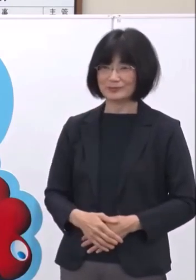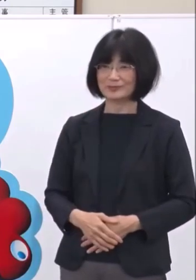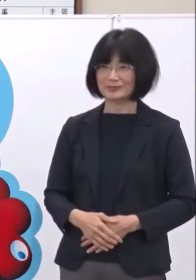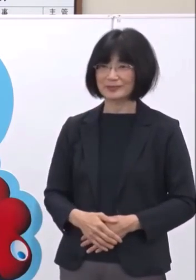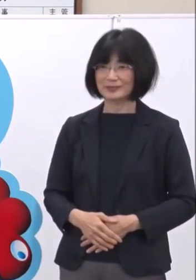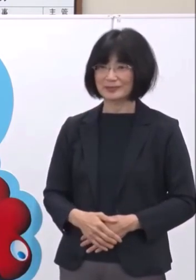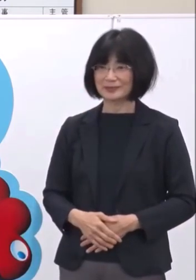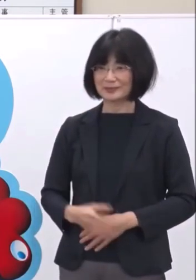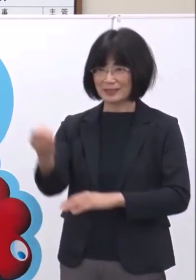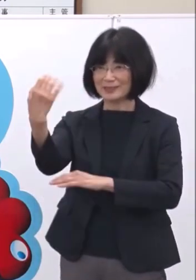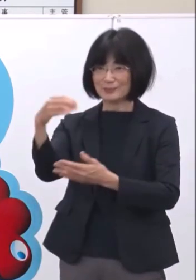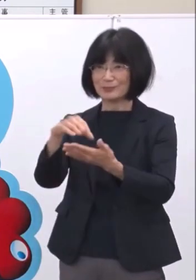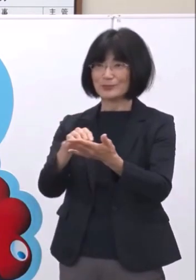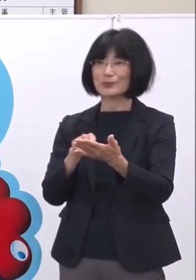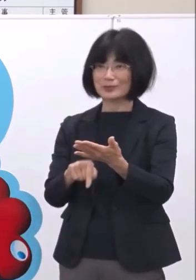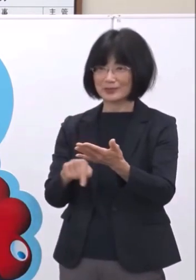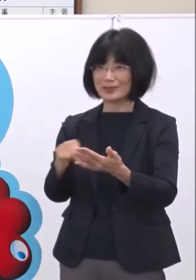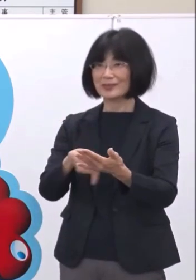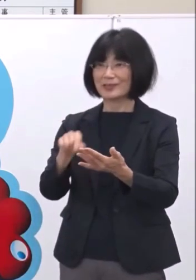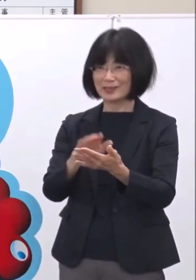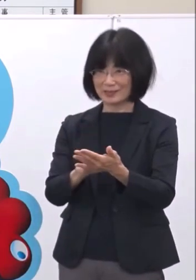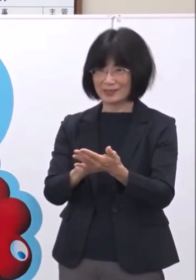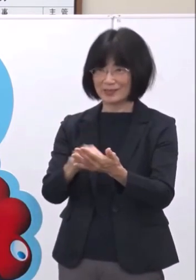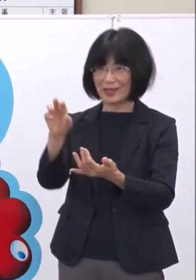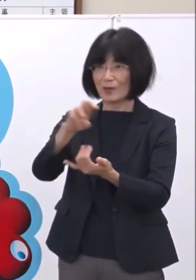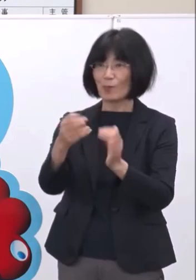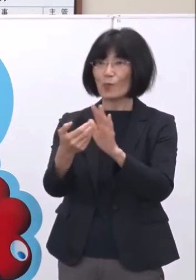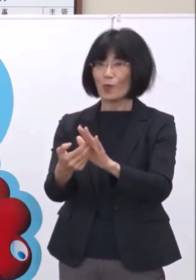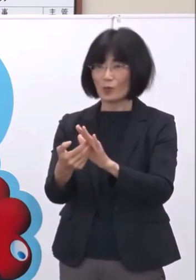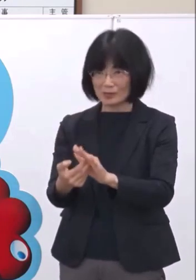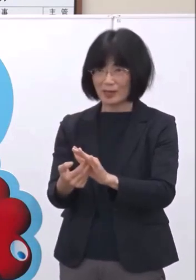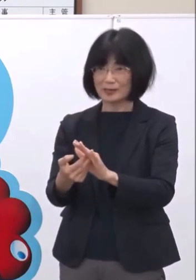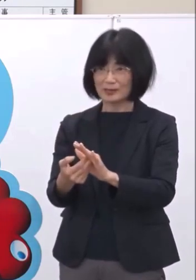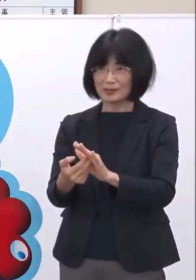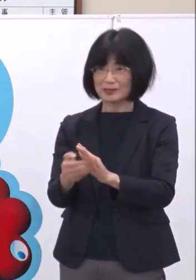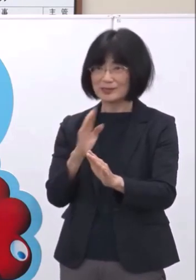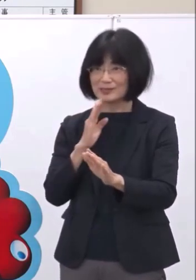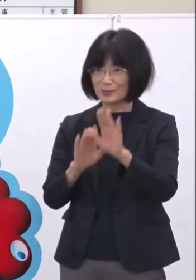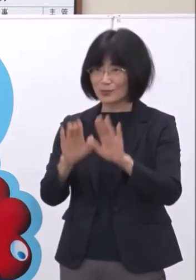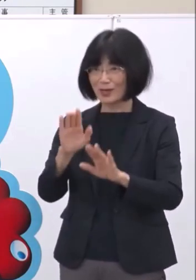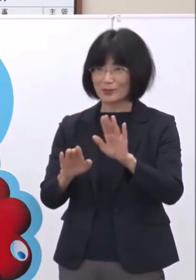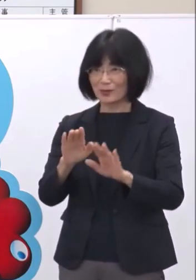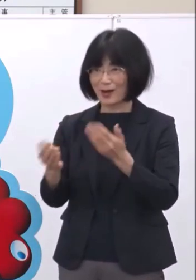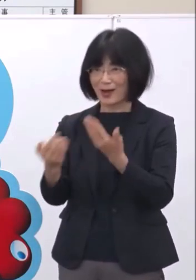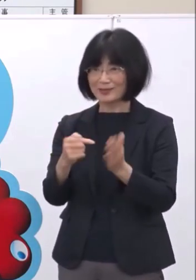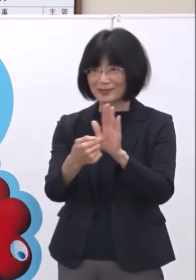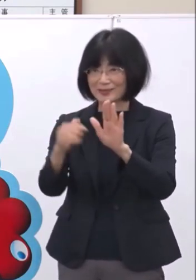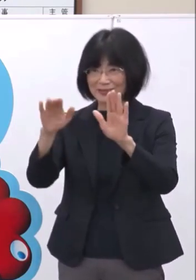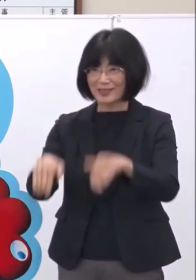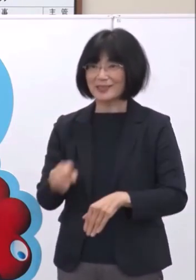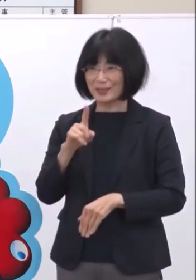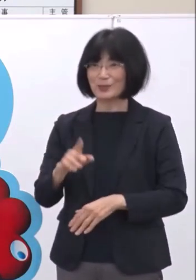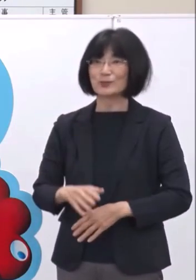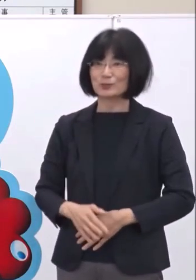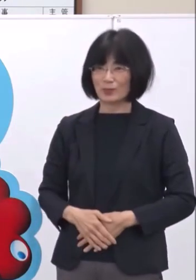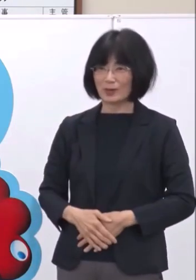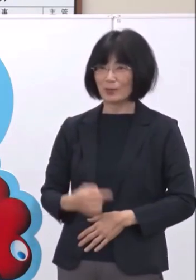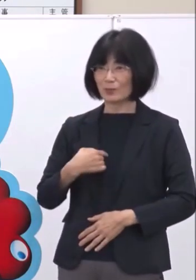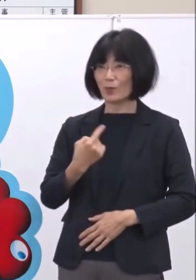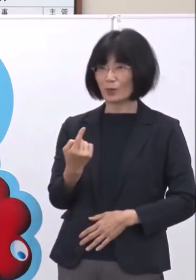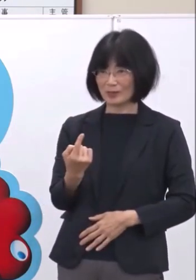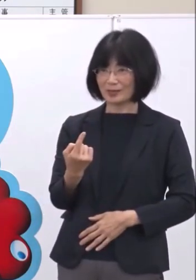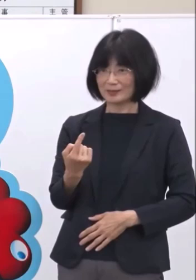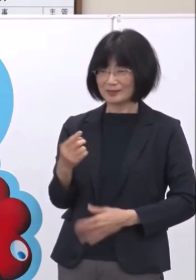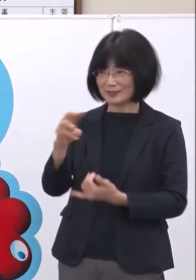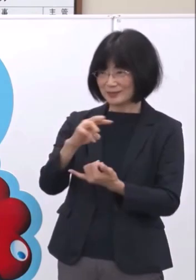記事内で防災実施計画の全容が明らかとなったと書かれてるんですけども、防災実施計画に